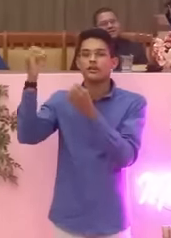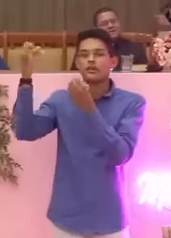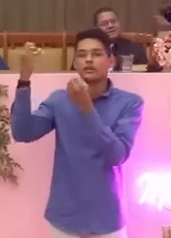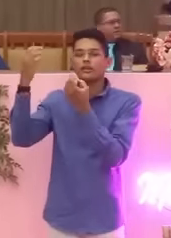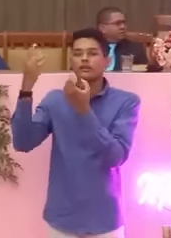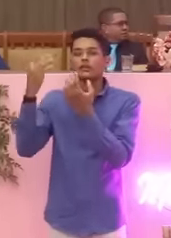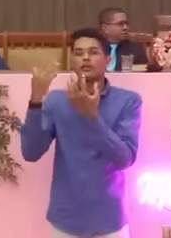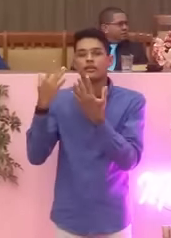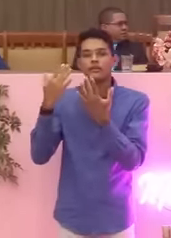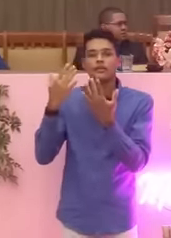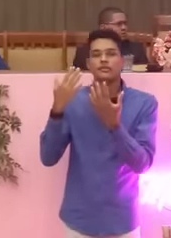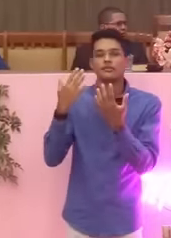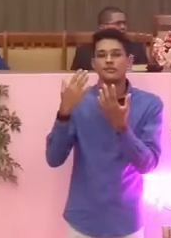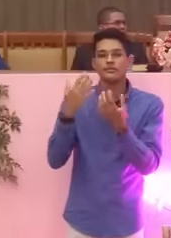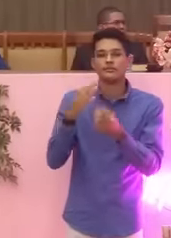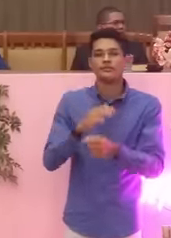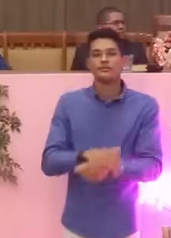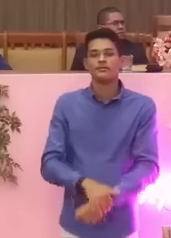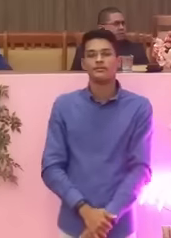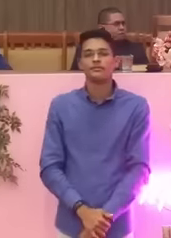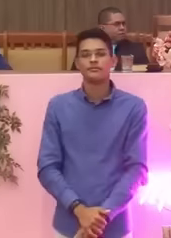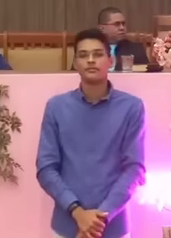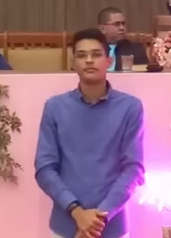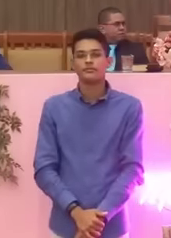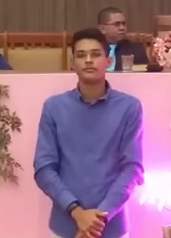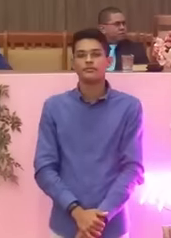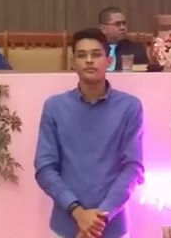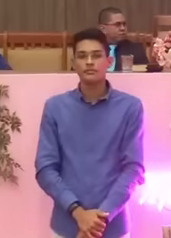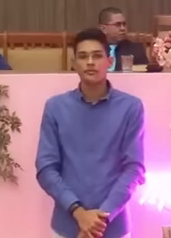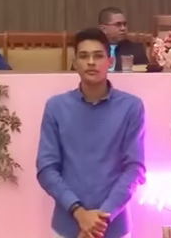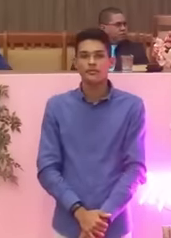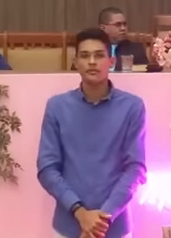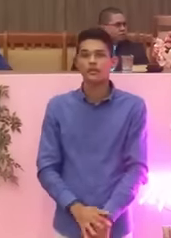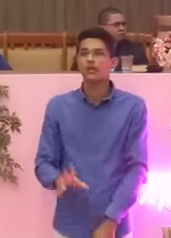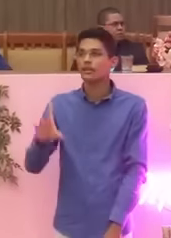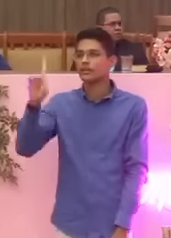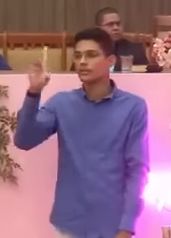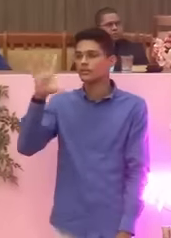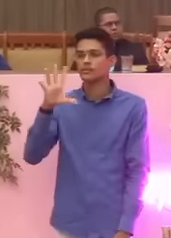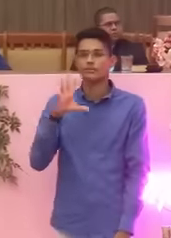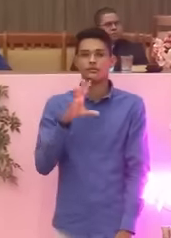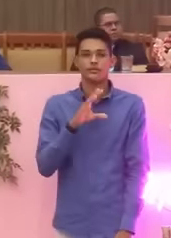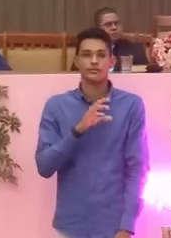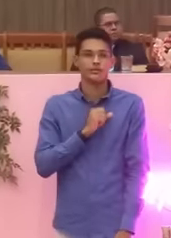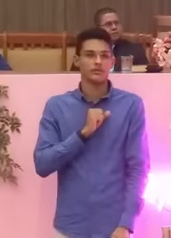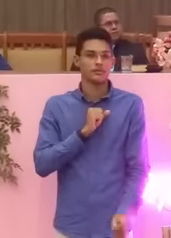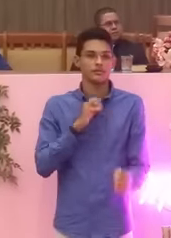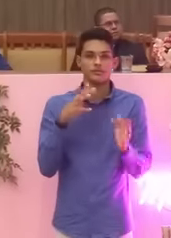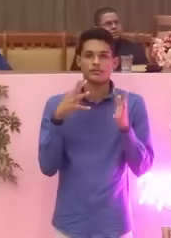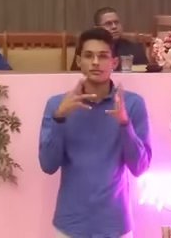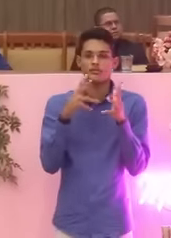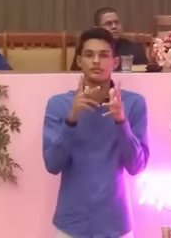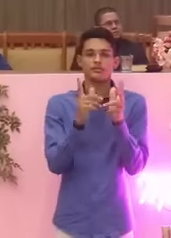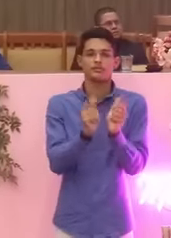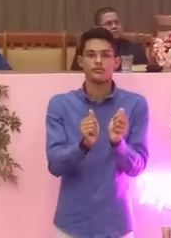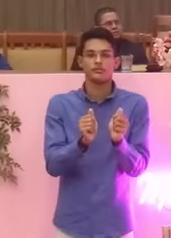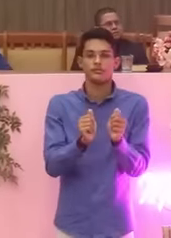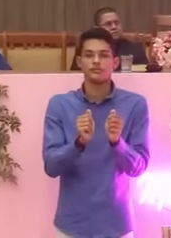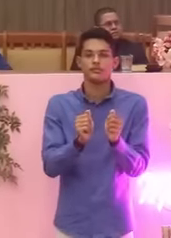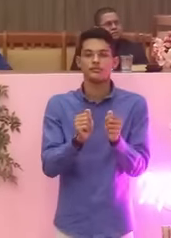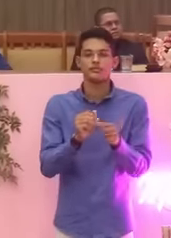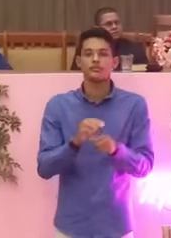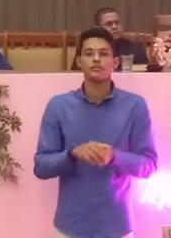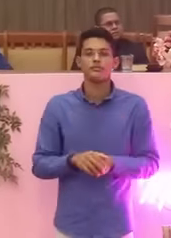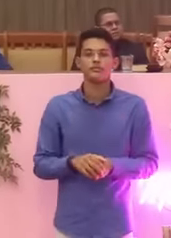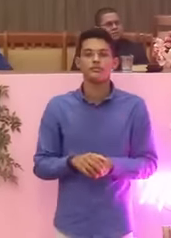Olha aí ele disse assim eu amo aí o Balaão velho foi lá aí ele disse o homem matar aqui uns Cordeiro